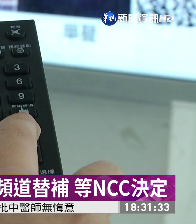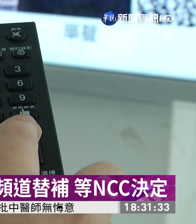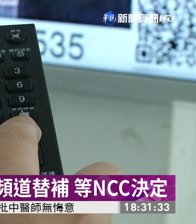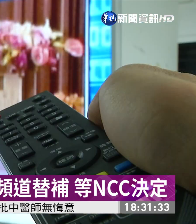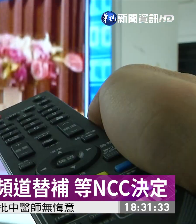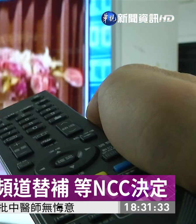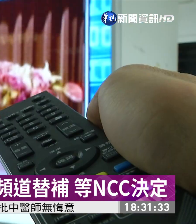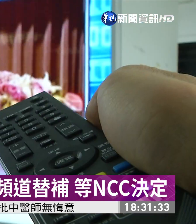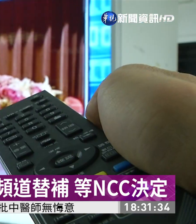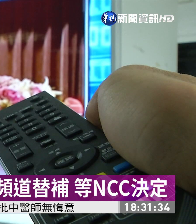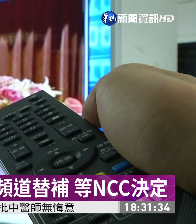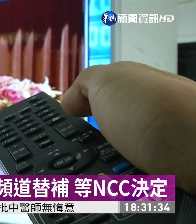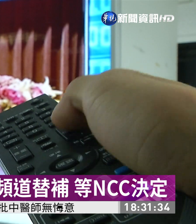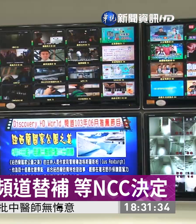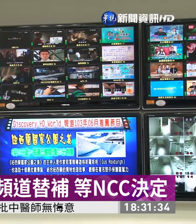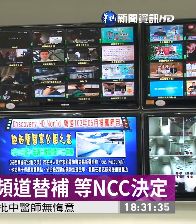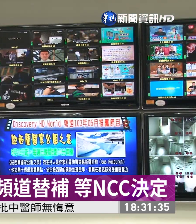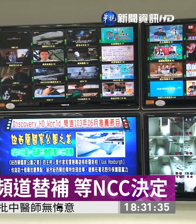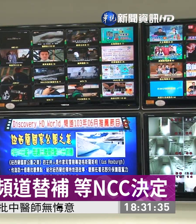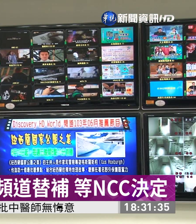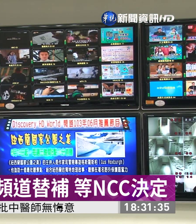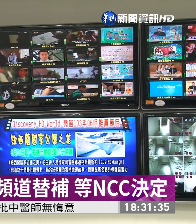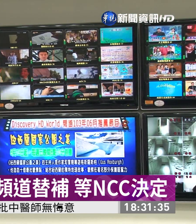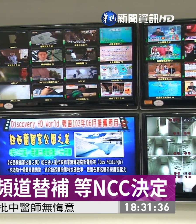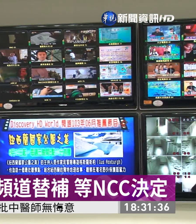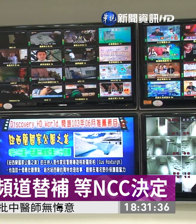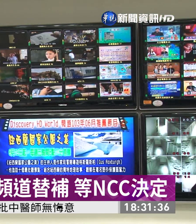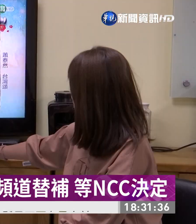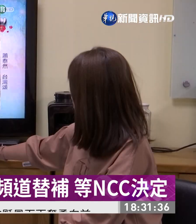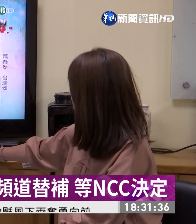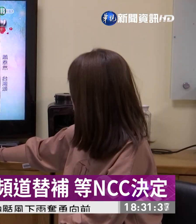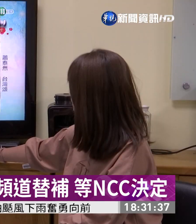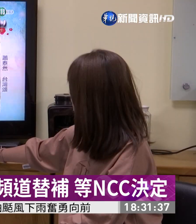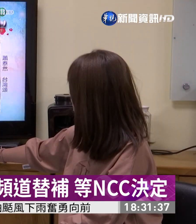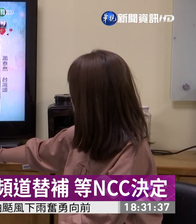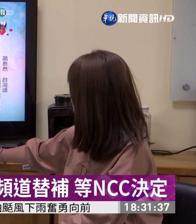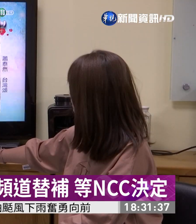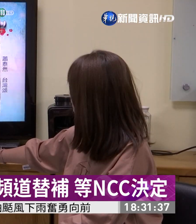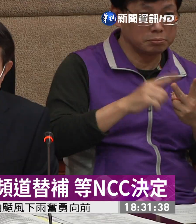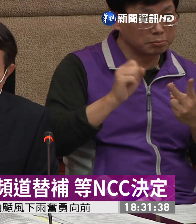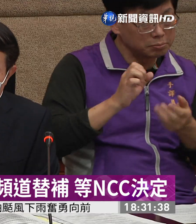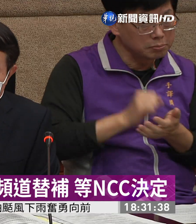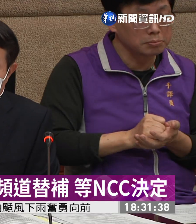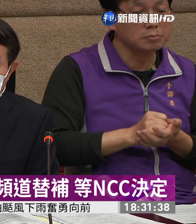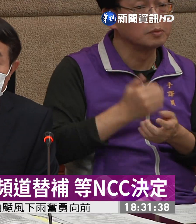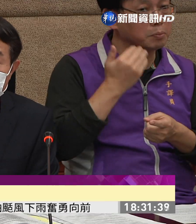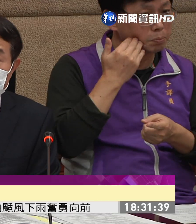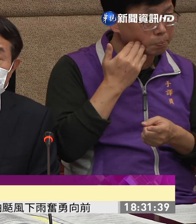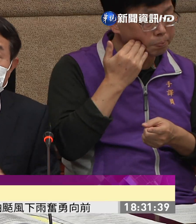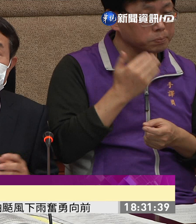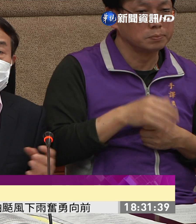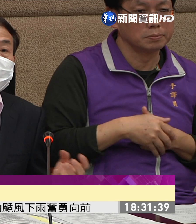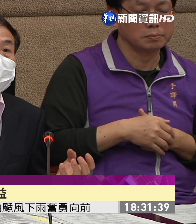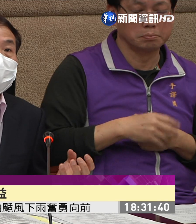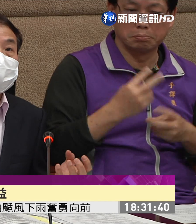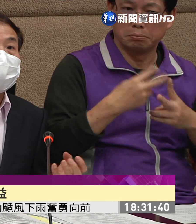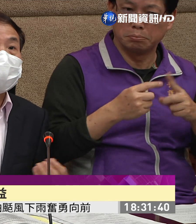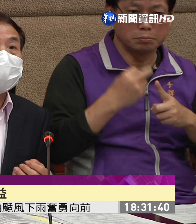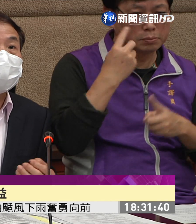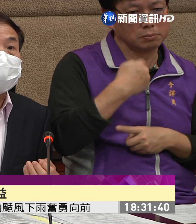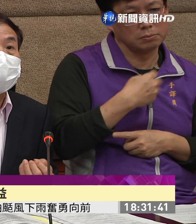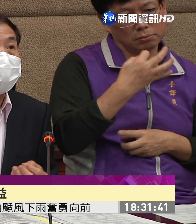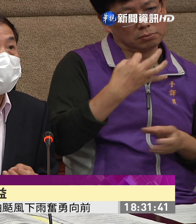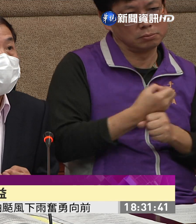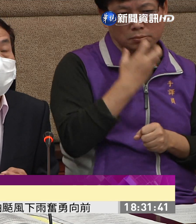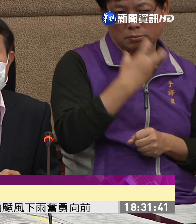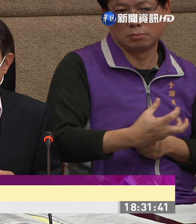果。但是这段期间打开电视少了一台，收视费并没有因此减少。 假使是说消费者认为他的消费